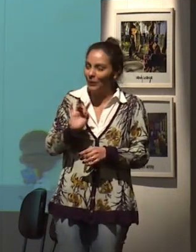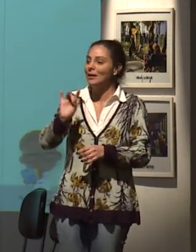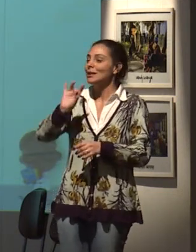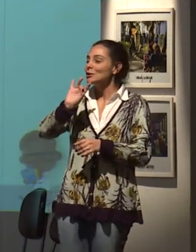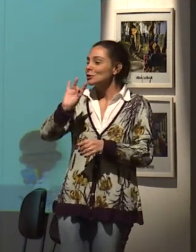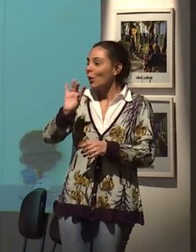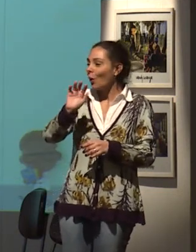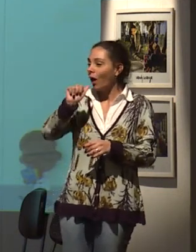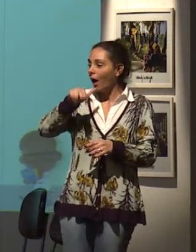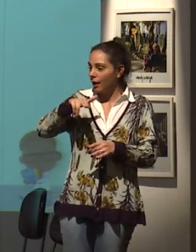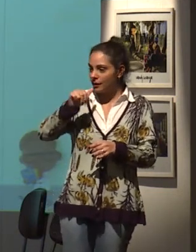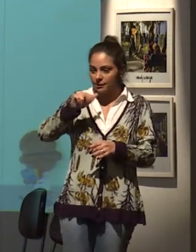Não sei teoria.